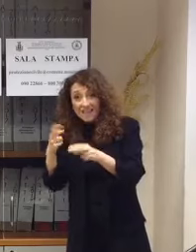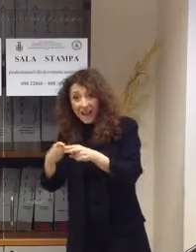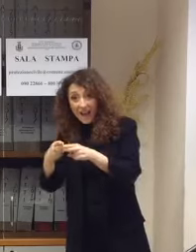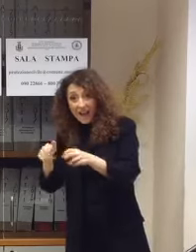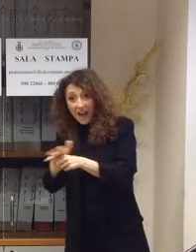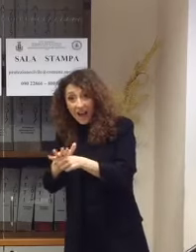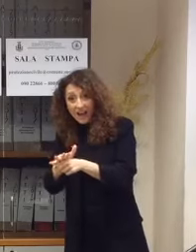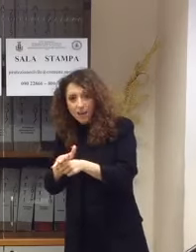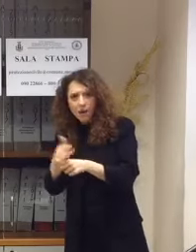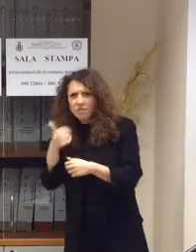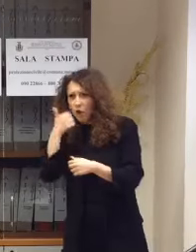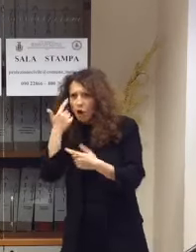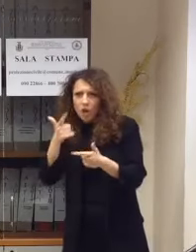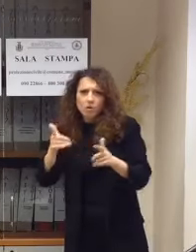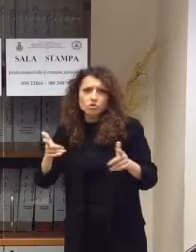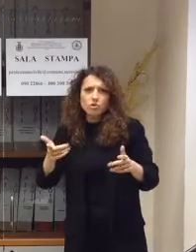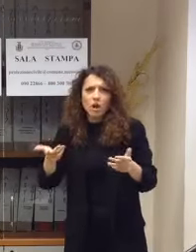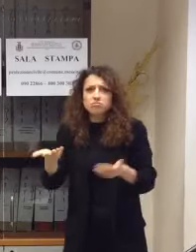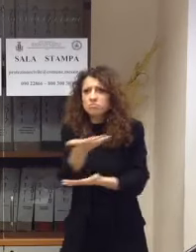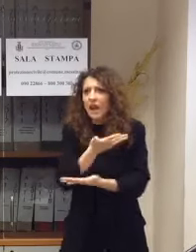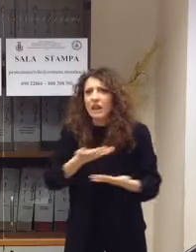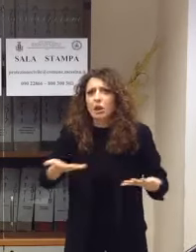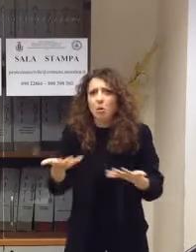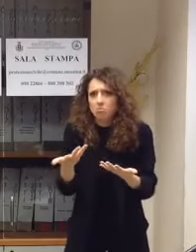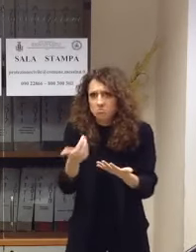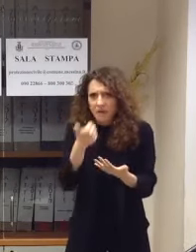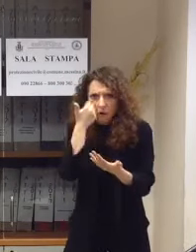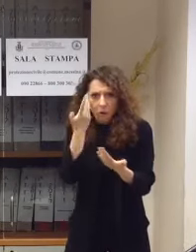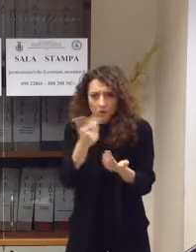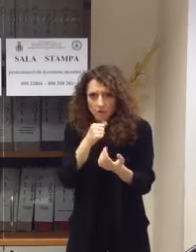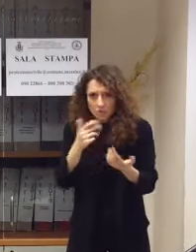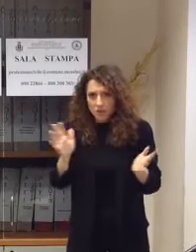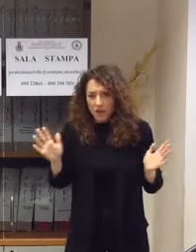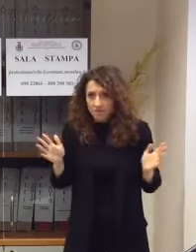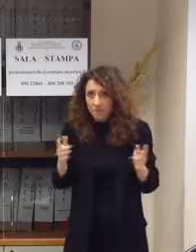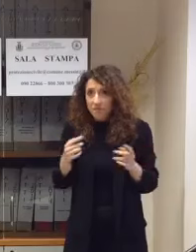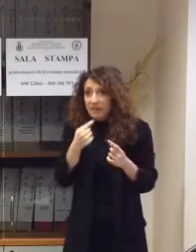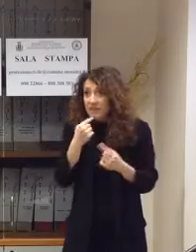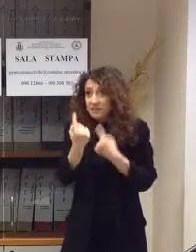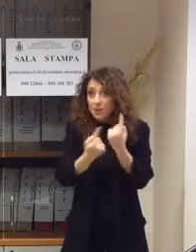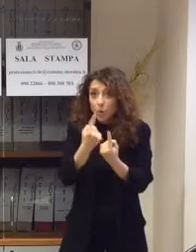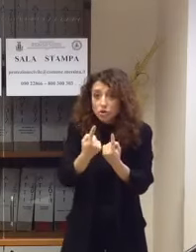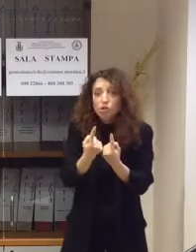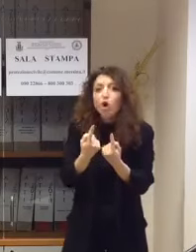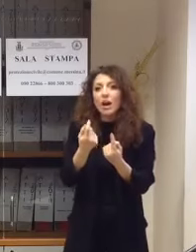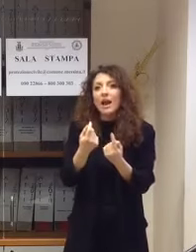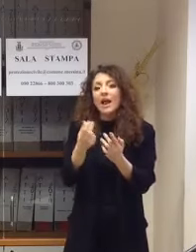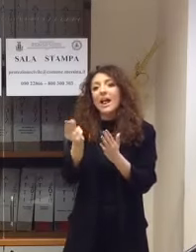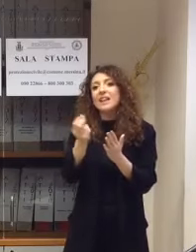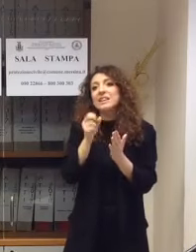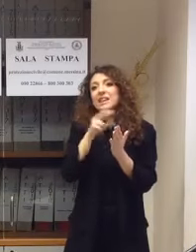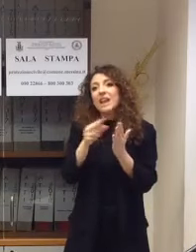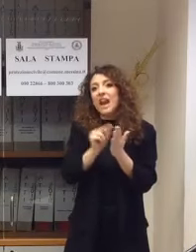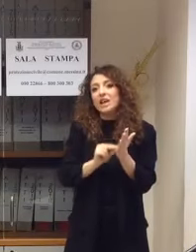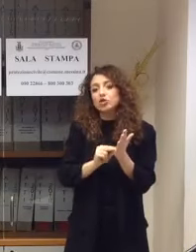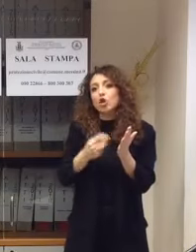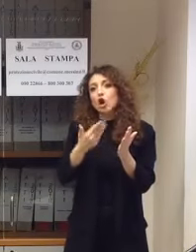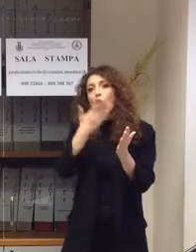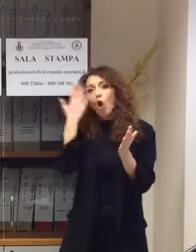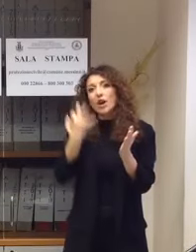tra di noi non bisogna vergognarsi, quindi chi è in queste situazioni ha fatto una dichiarazione onesta e siete fermi,